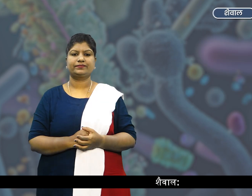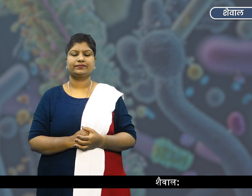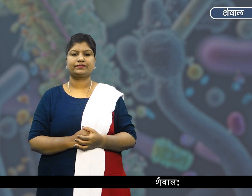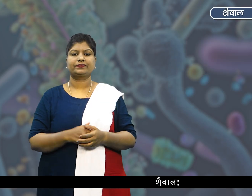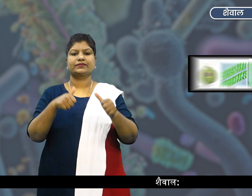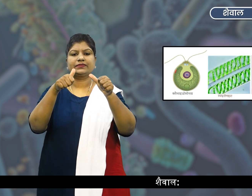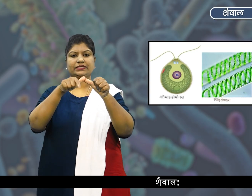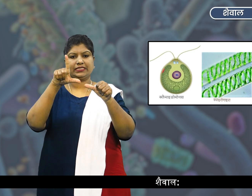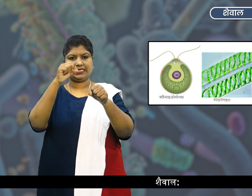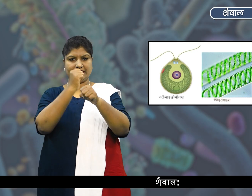शैवाल